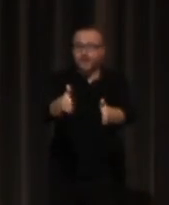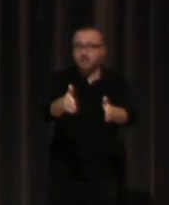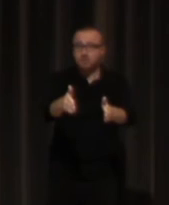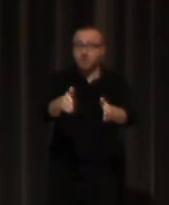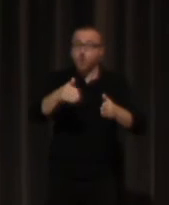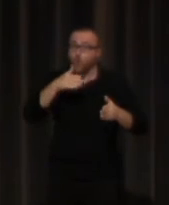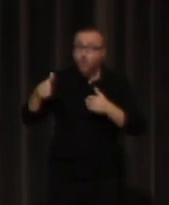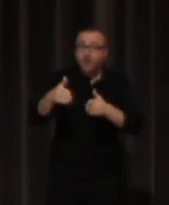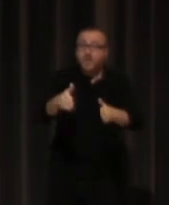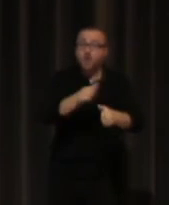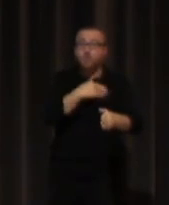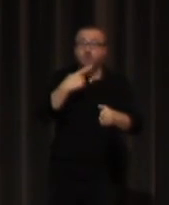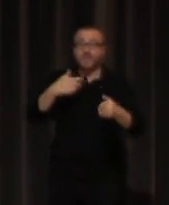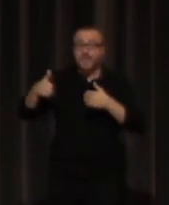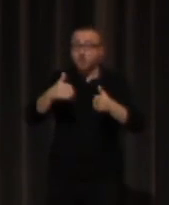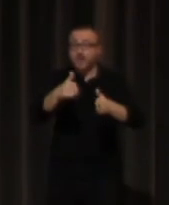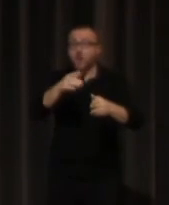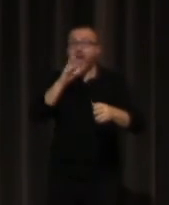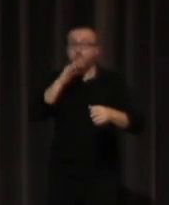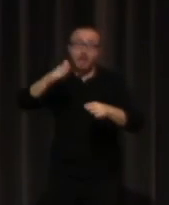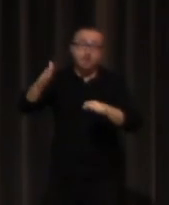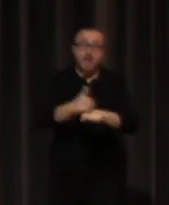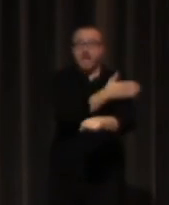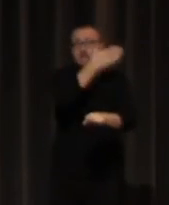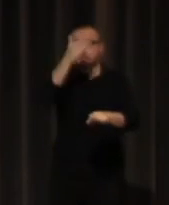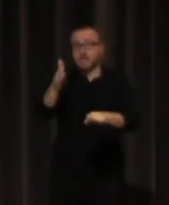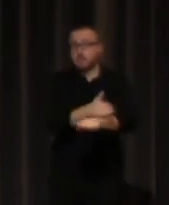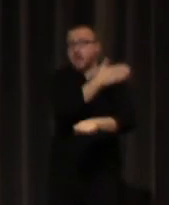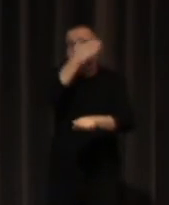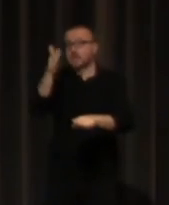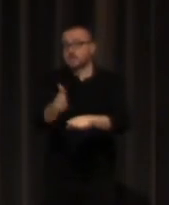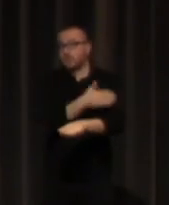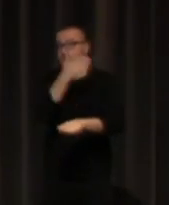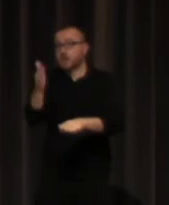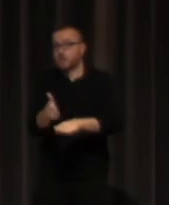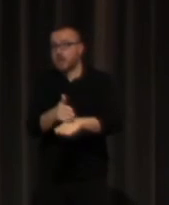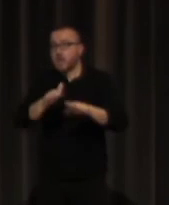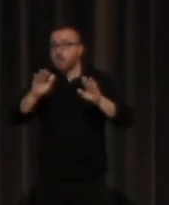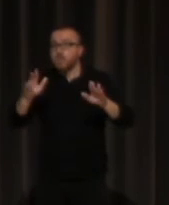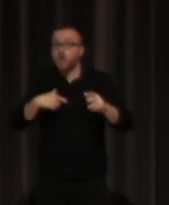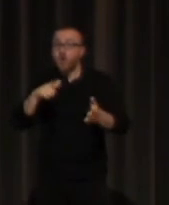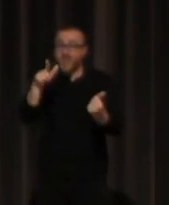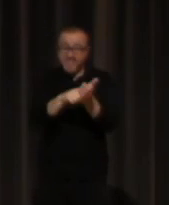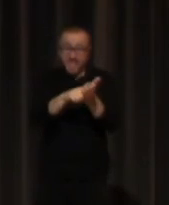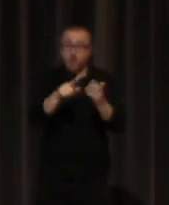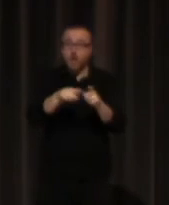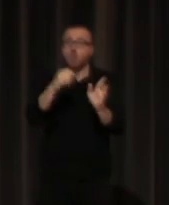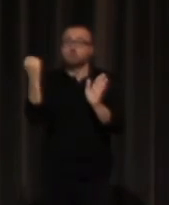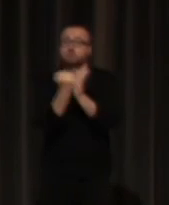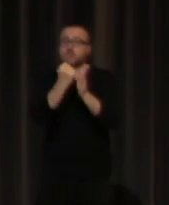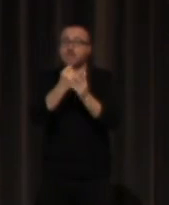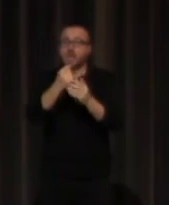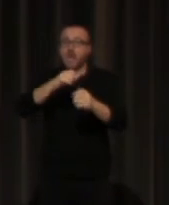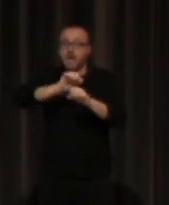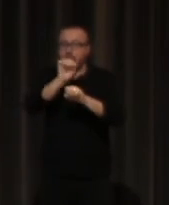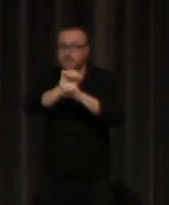emporti. Que la llengua no transformi una vivència única, particular, molt especial,